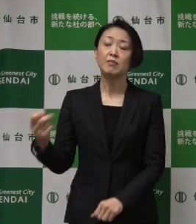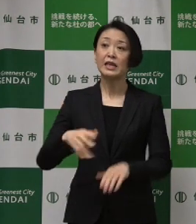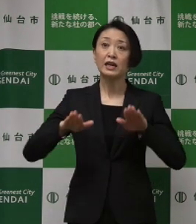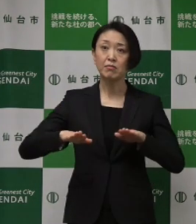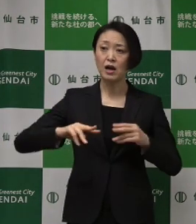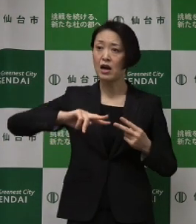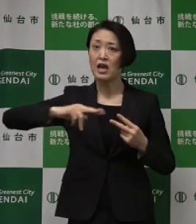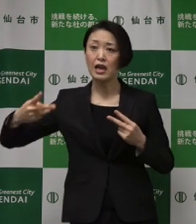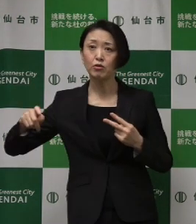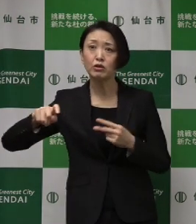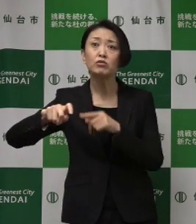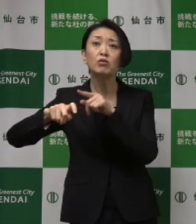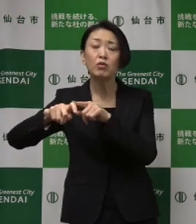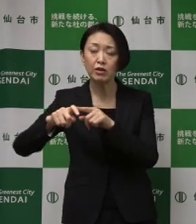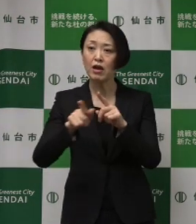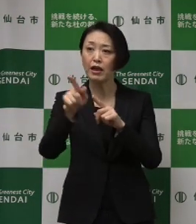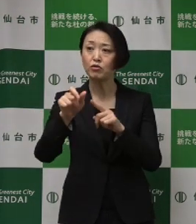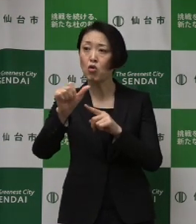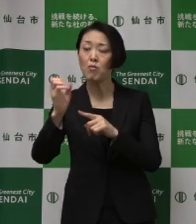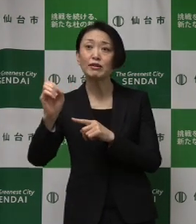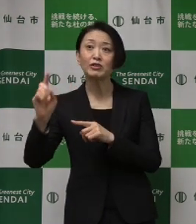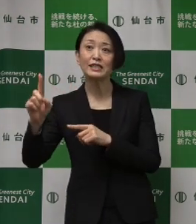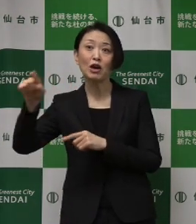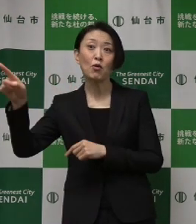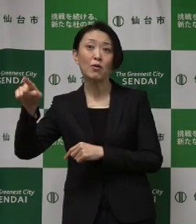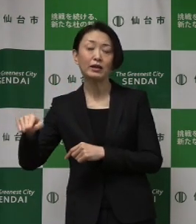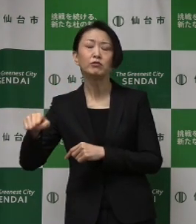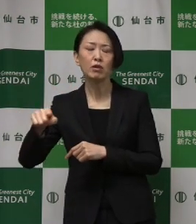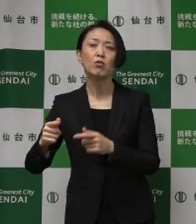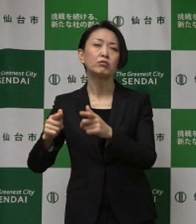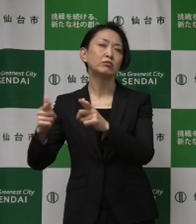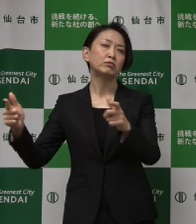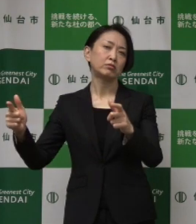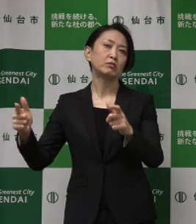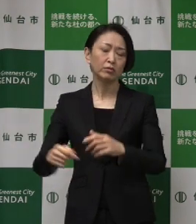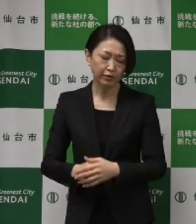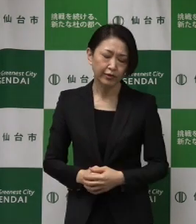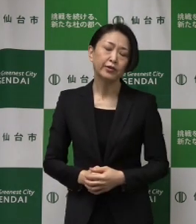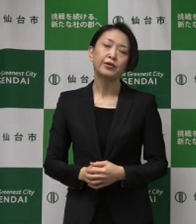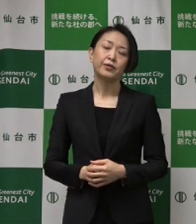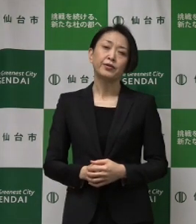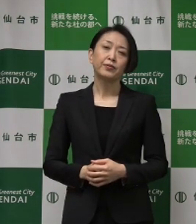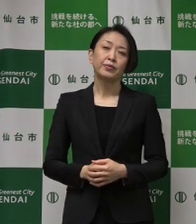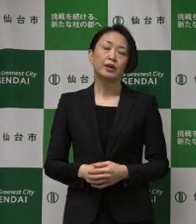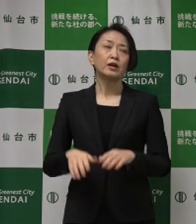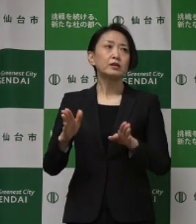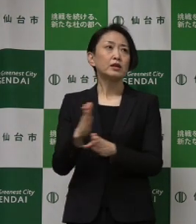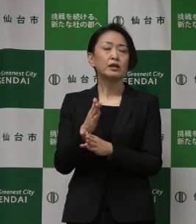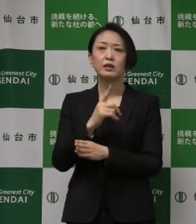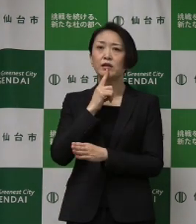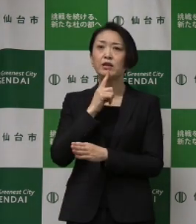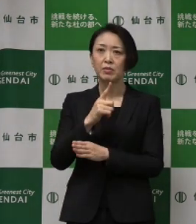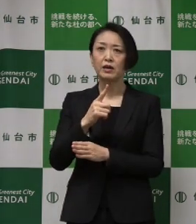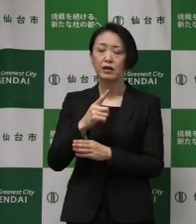N501Y も顕著に出てきておりまして、この間直近 のものでは9割